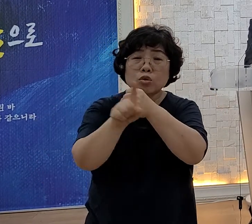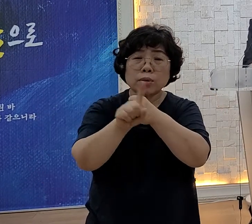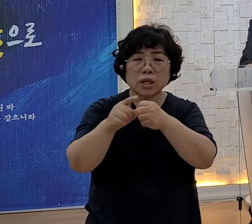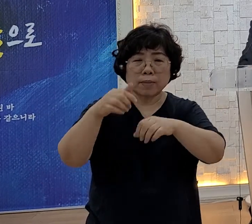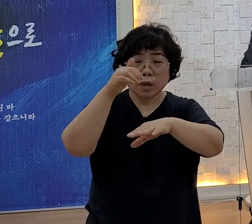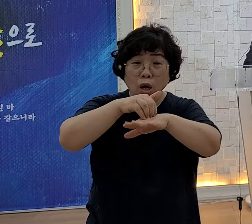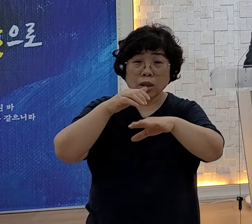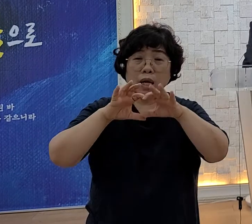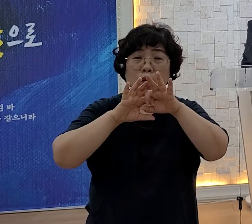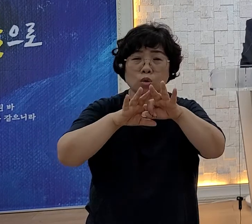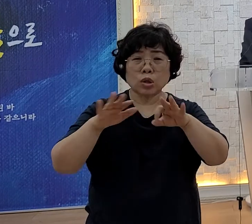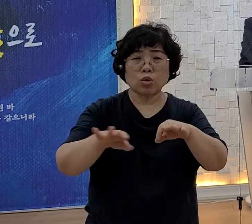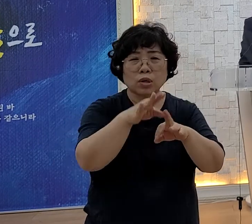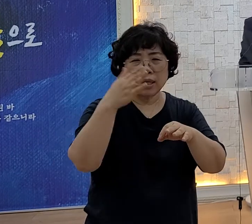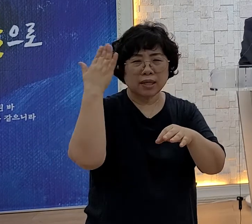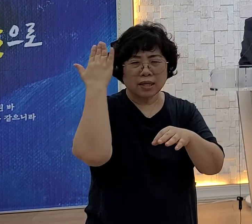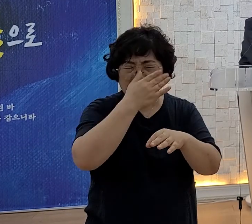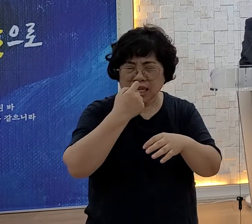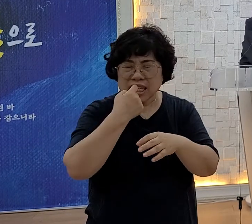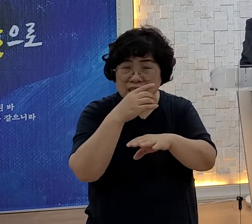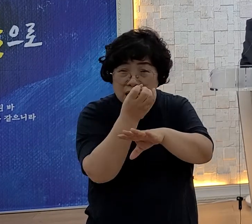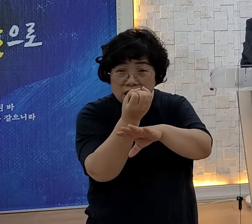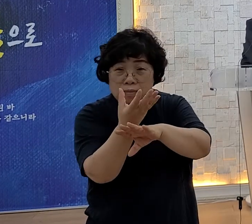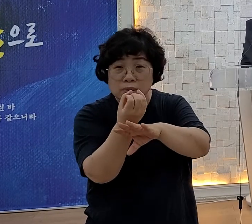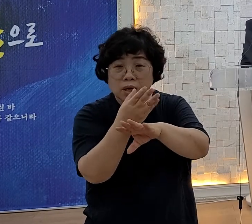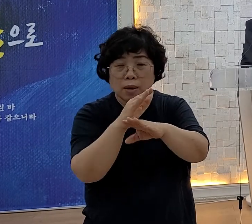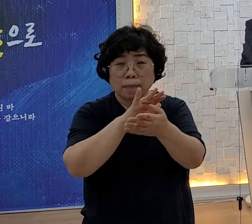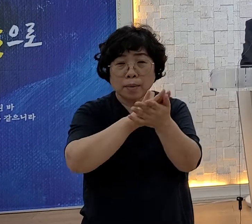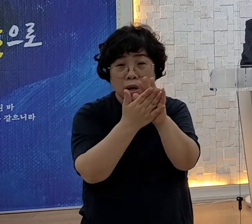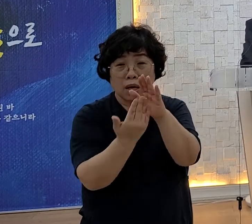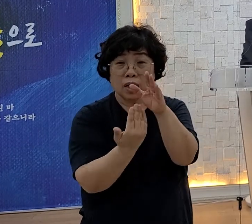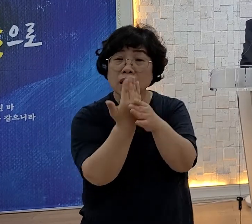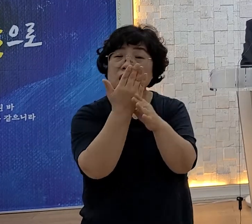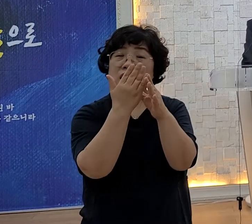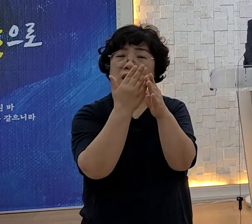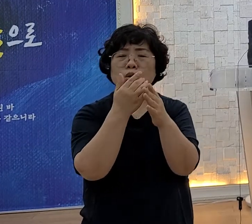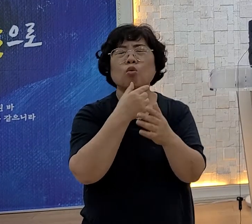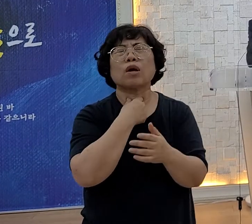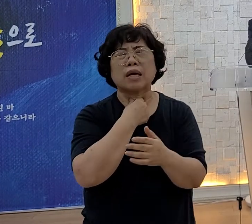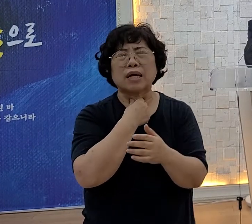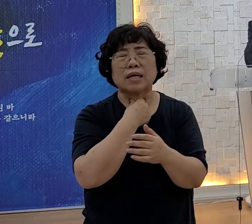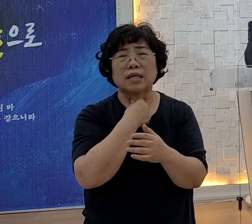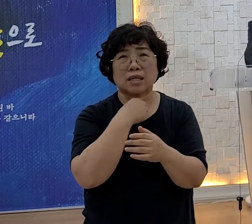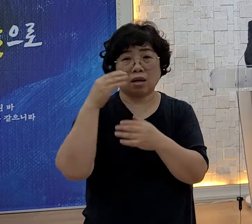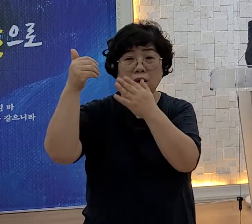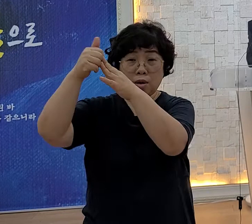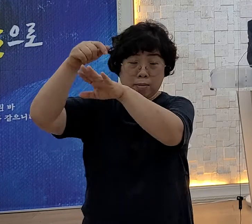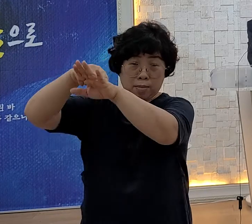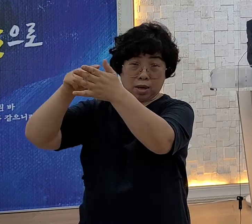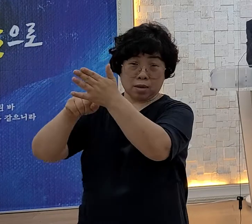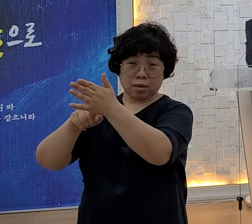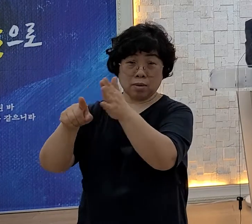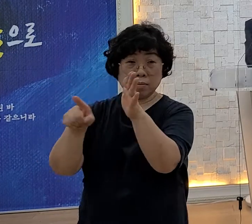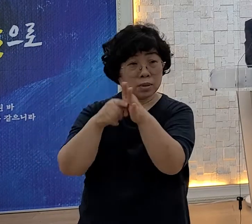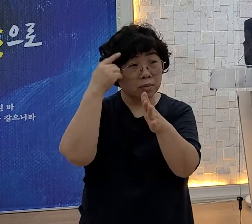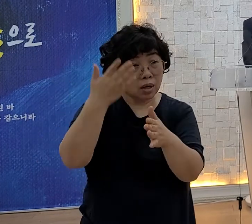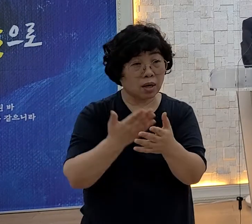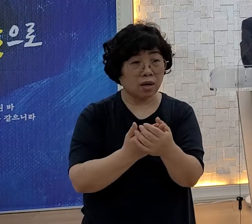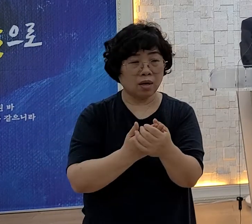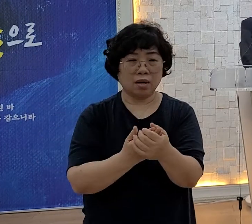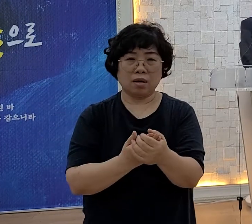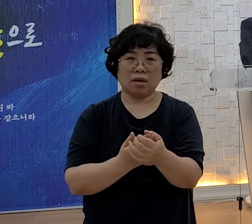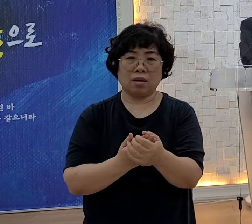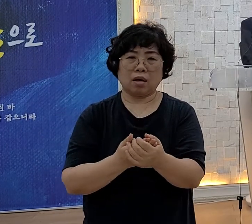저와 여러분을 순금으로 만들기를 원하고 계십니다. 믿습니까? 이걸 이해해요. 알아야